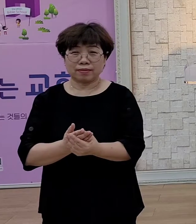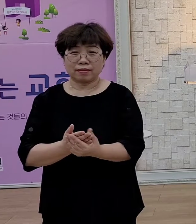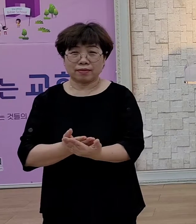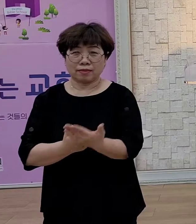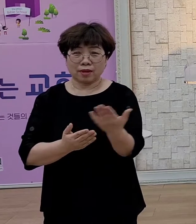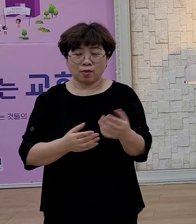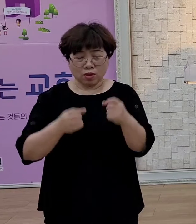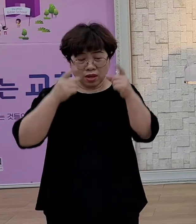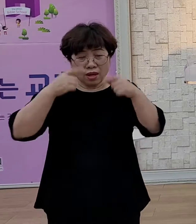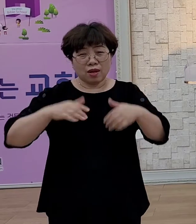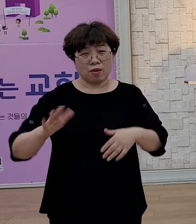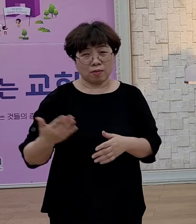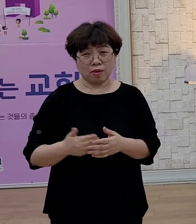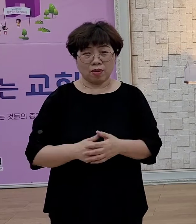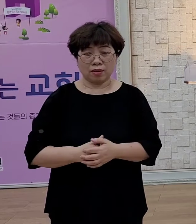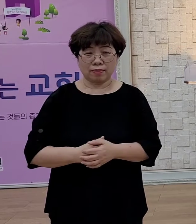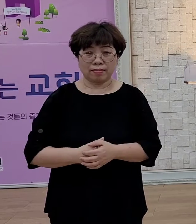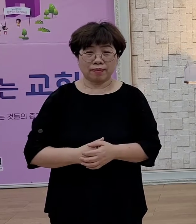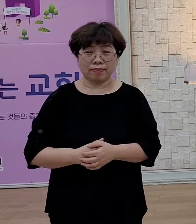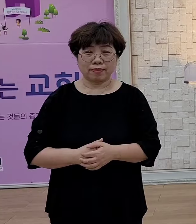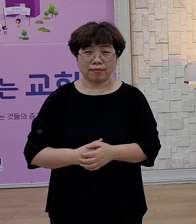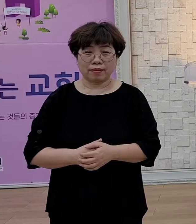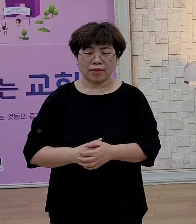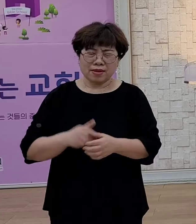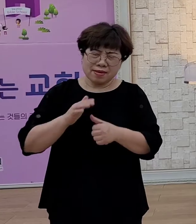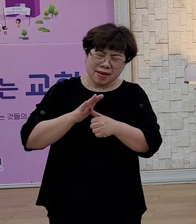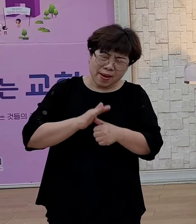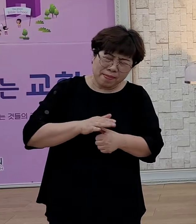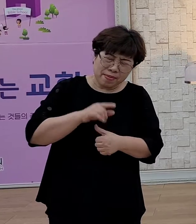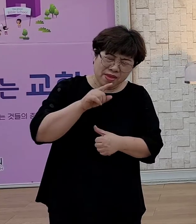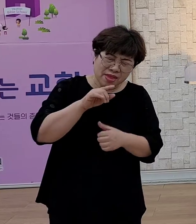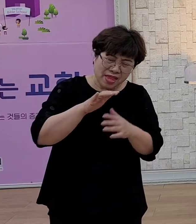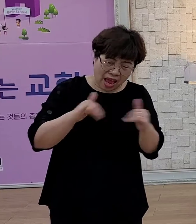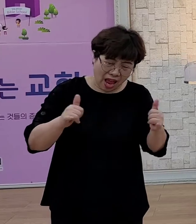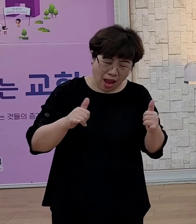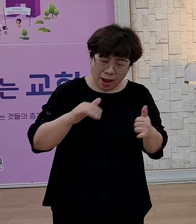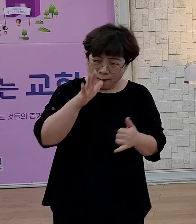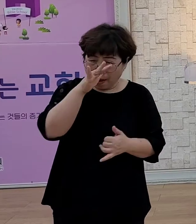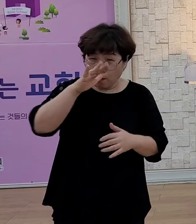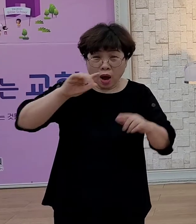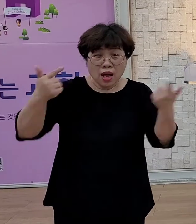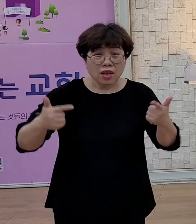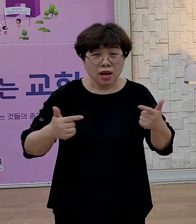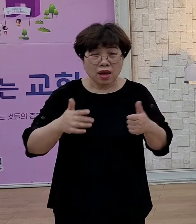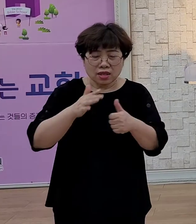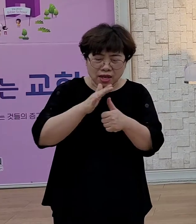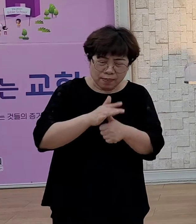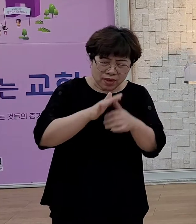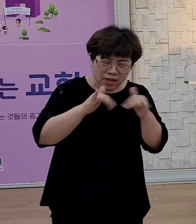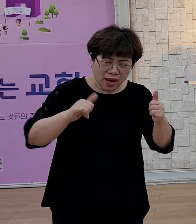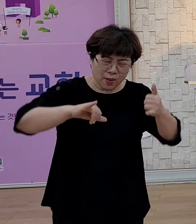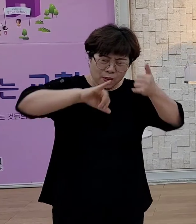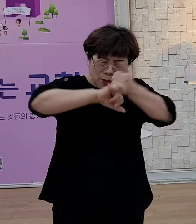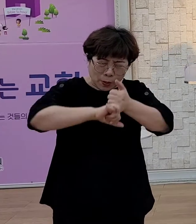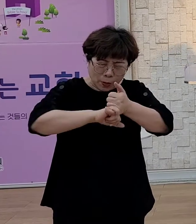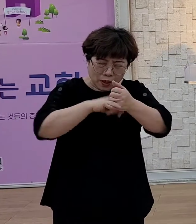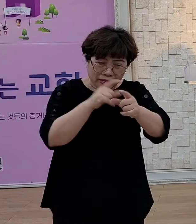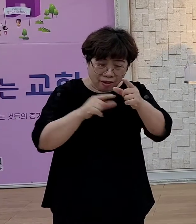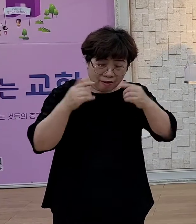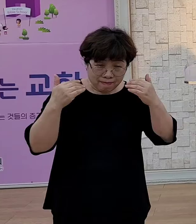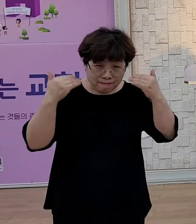여러분, 이걸 깨달아야 돼요. 참잖아요. 그게 바보가 아니고 참으면 반드시 그 사람은 점점 더 자라게